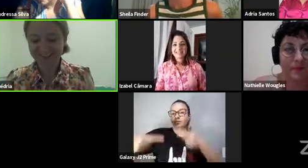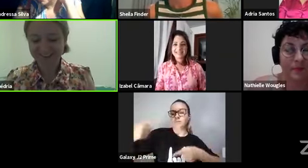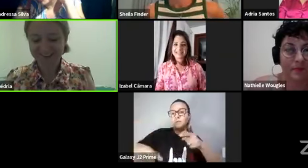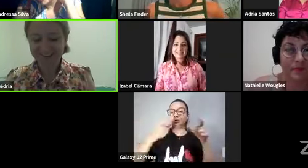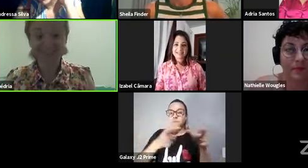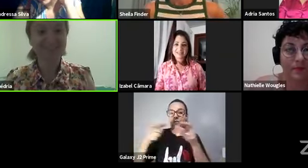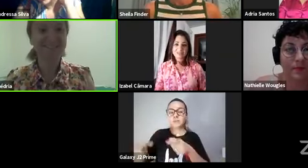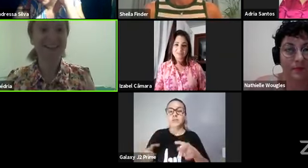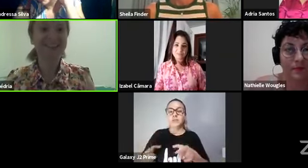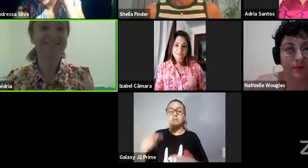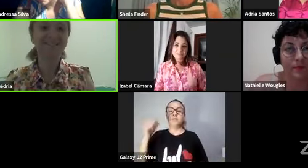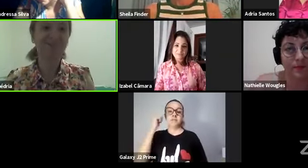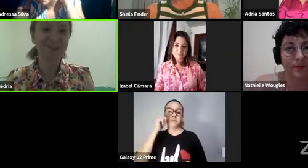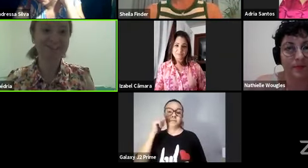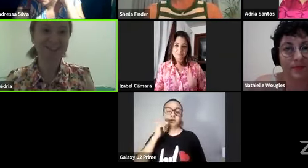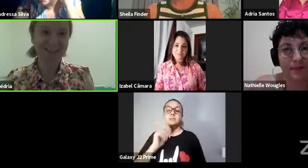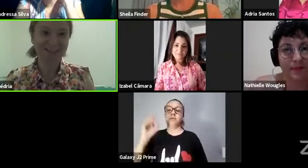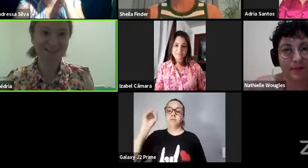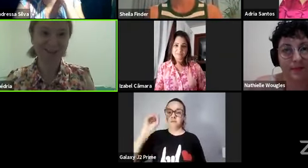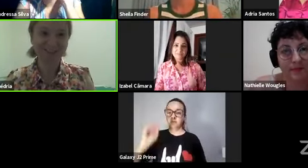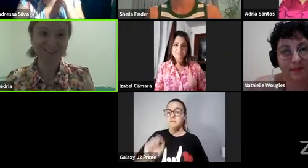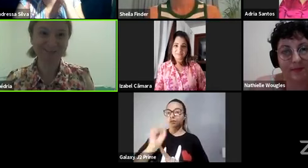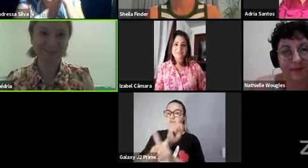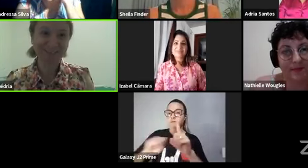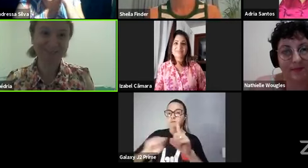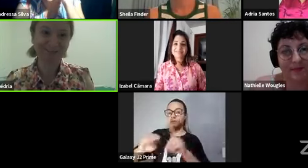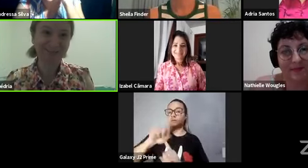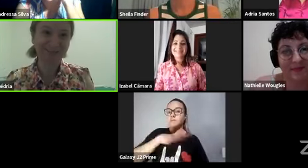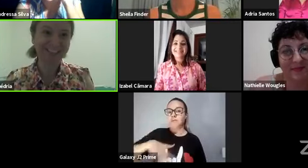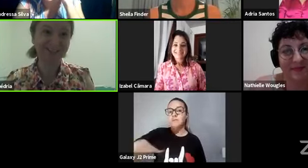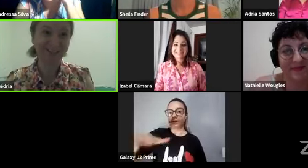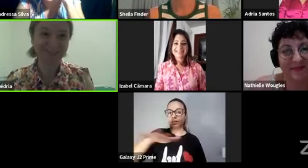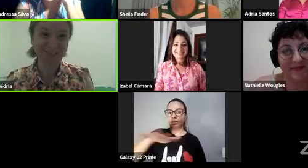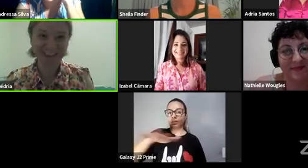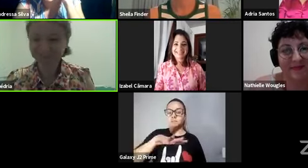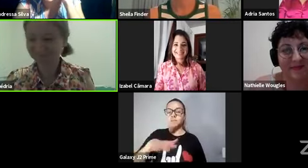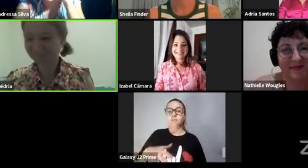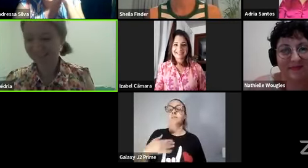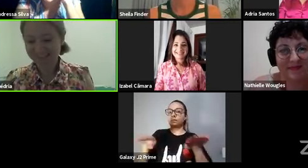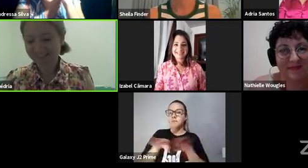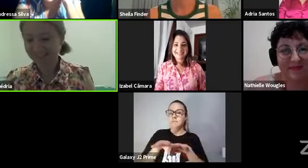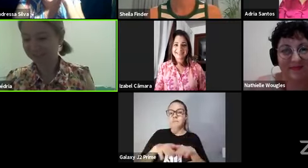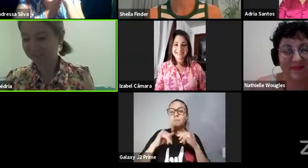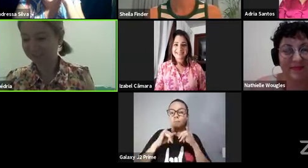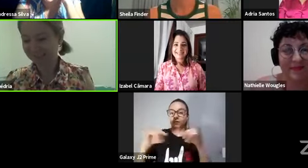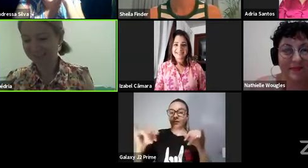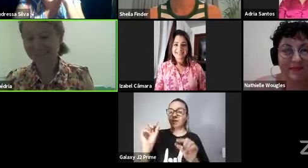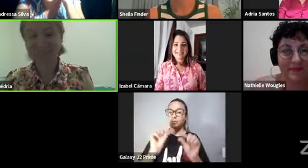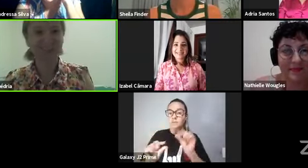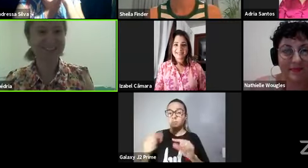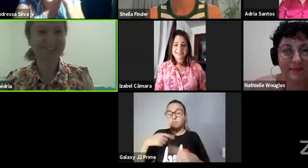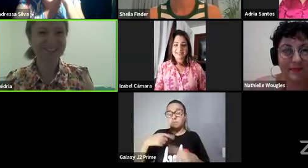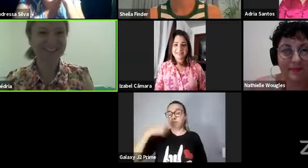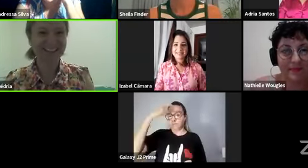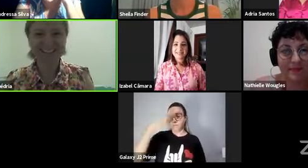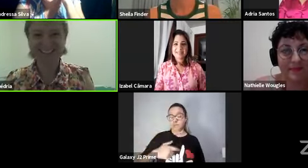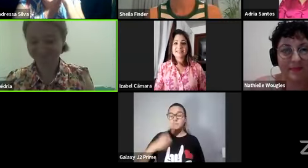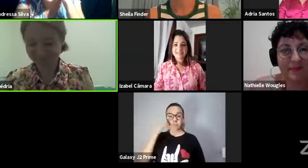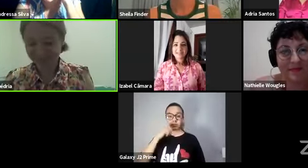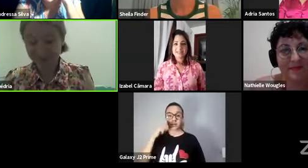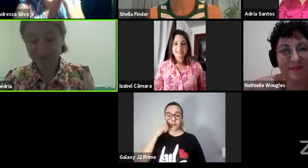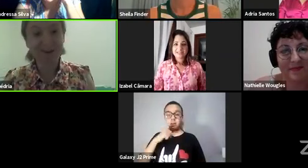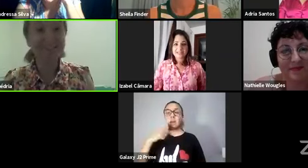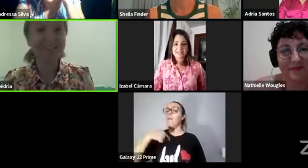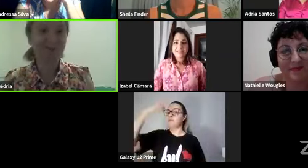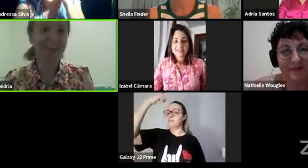deficiência na sociedade. Eu posso falar um pouquinho sobre isso, porque eu sou mulher e eu também sou